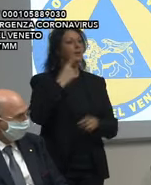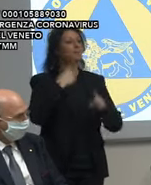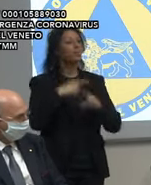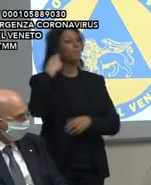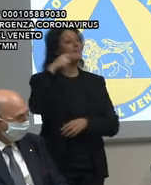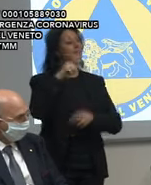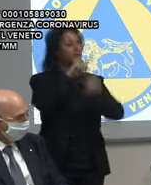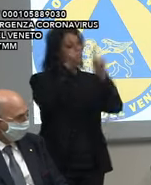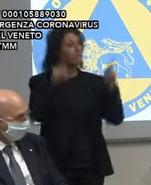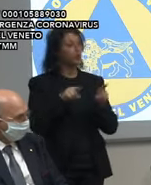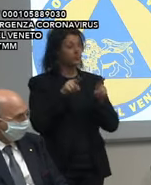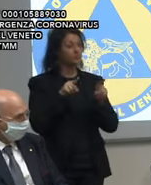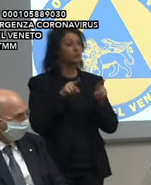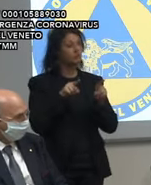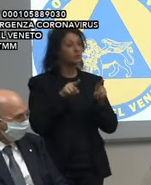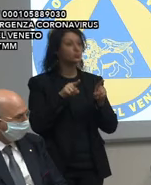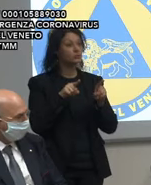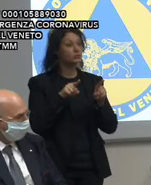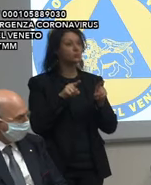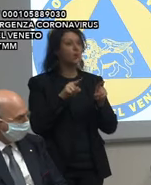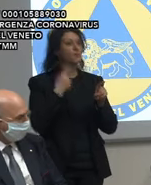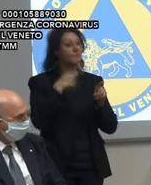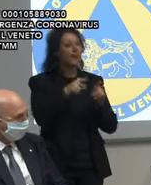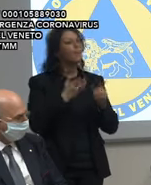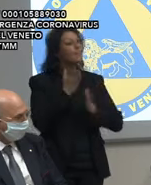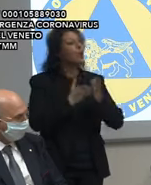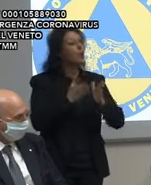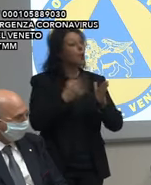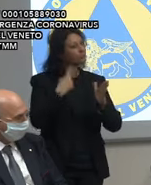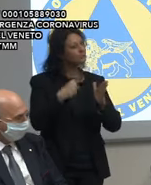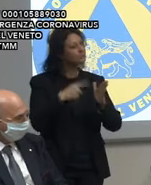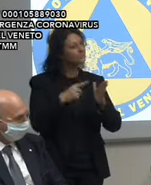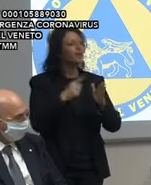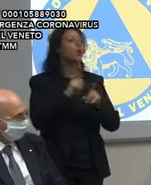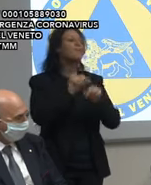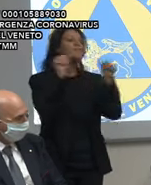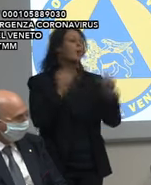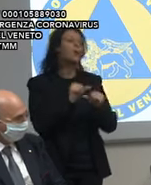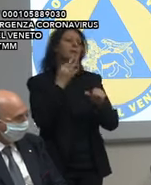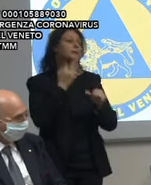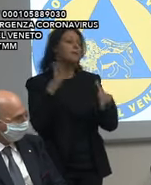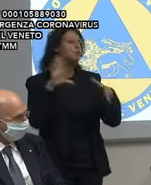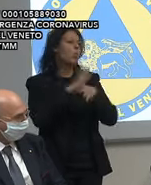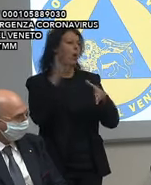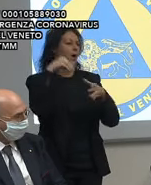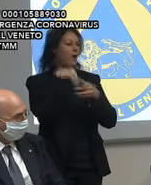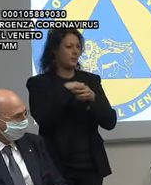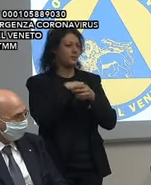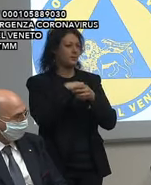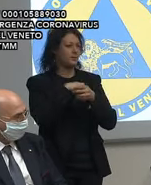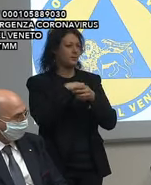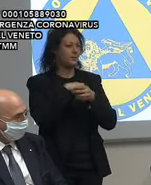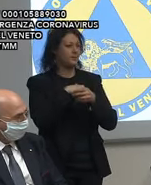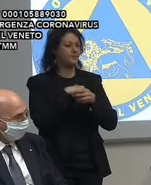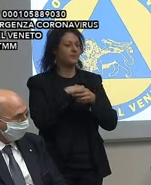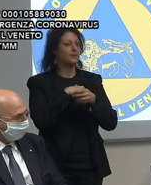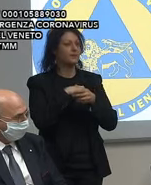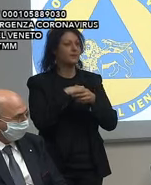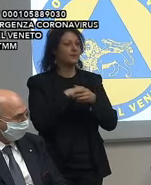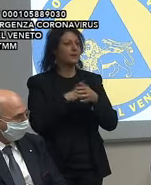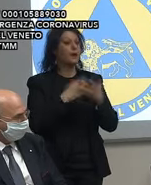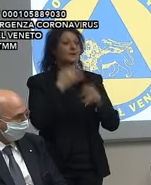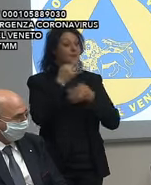Provincia sempre in questo percorso, diciamo, di gioco di squadra, e questo lo dobbiamo definire come tale, e se